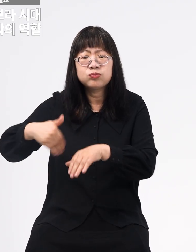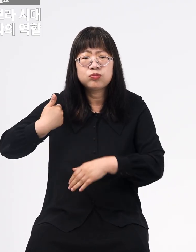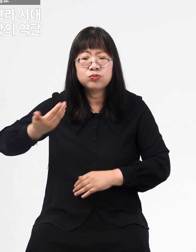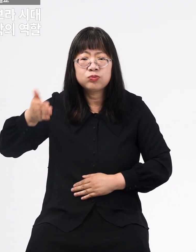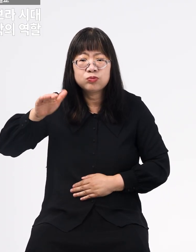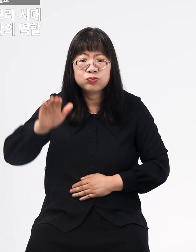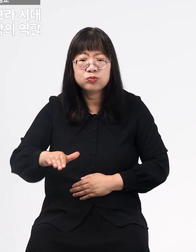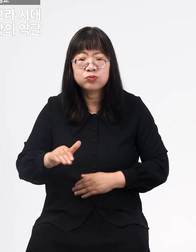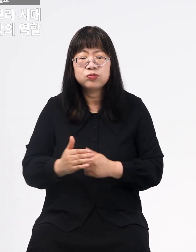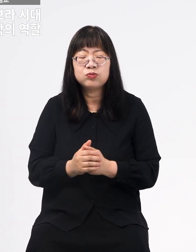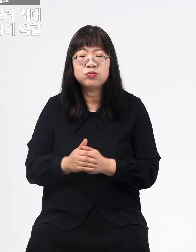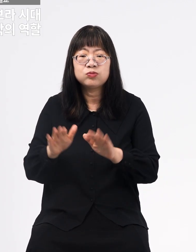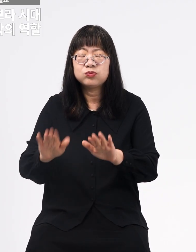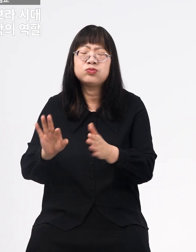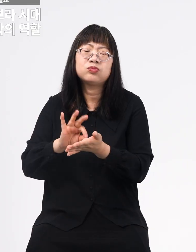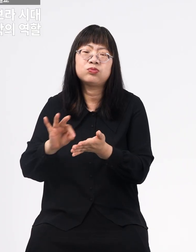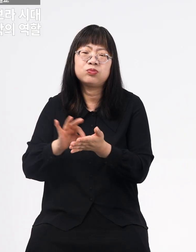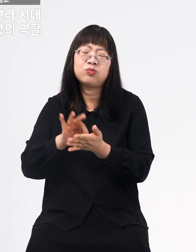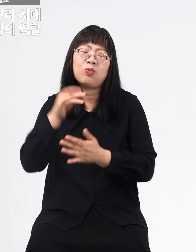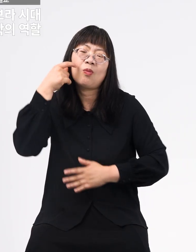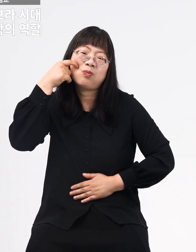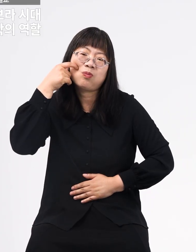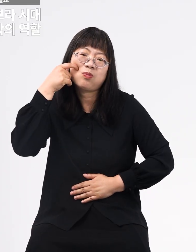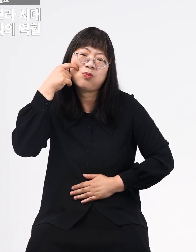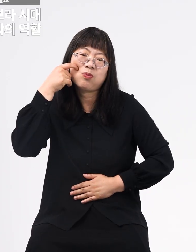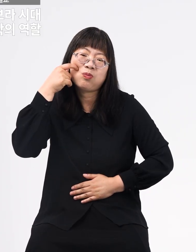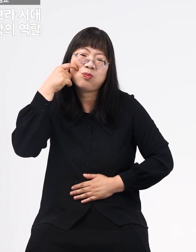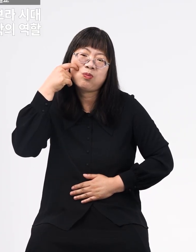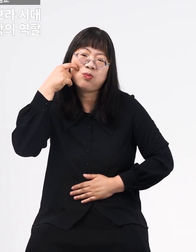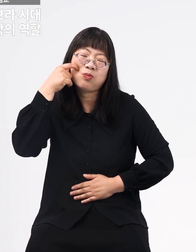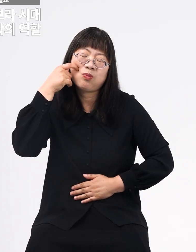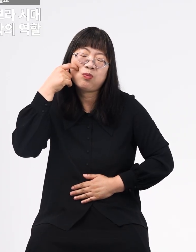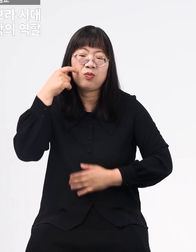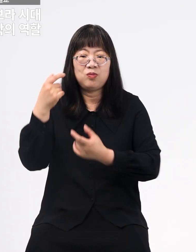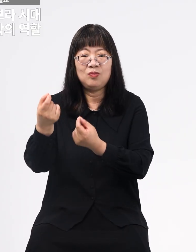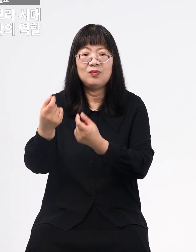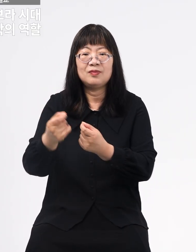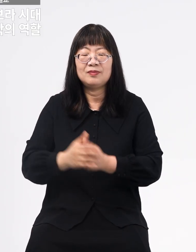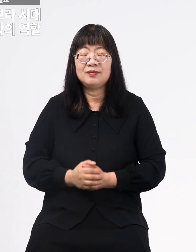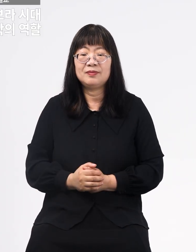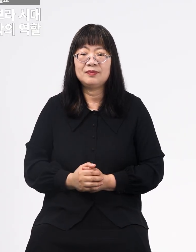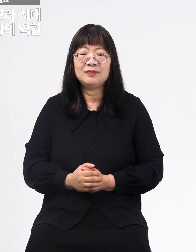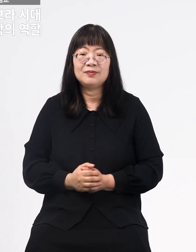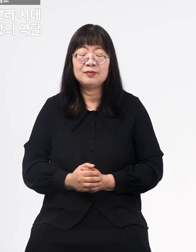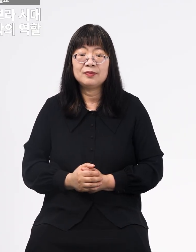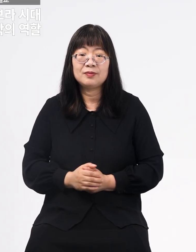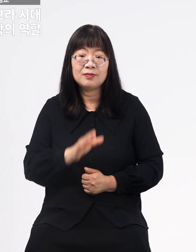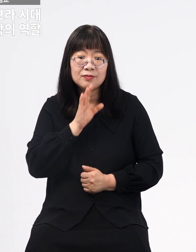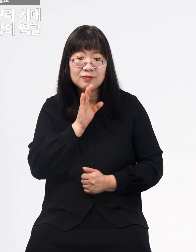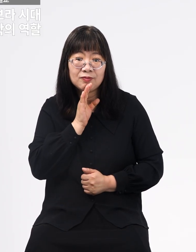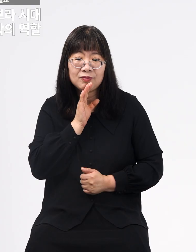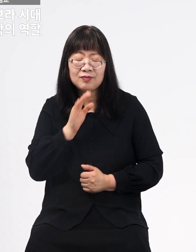지금 쓸 수 없는 처지에 빠졌다는 거예요. 그래요, 안 그래요?